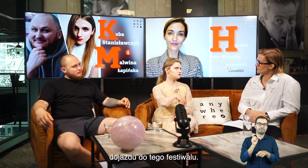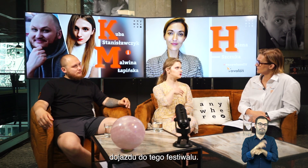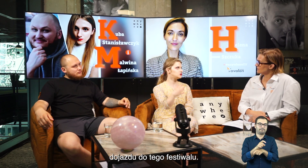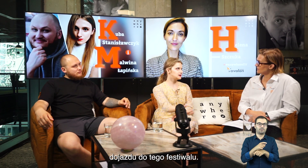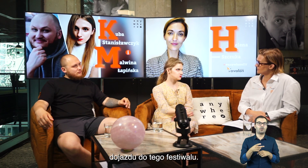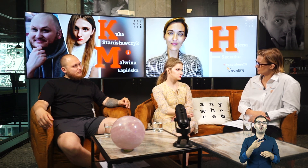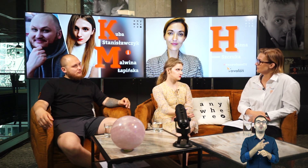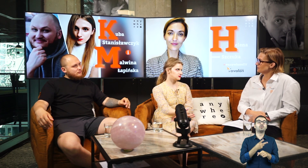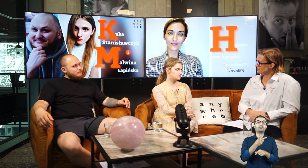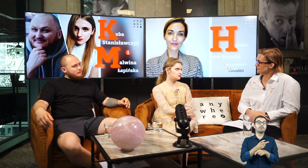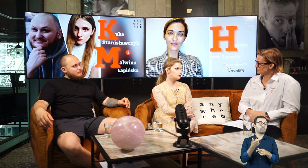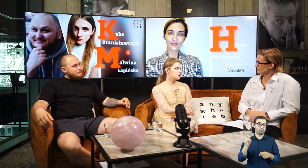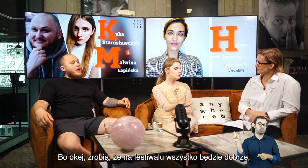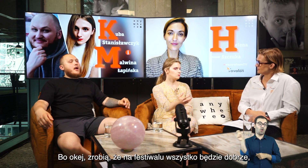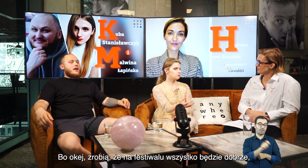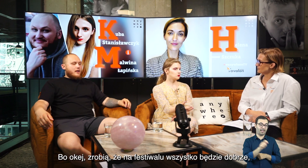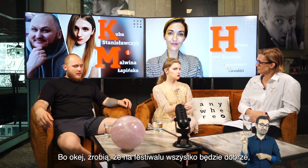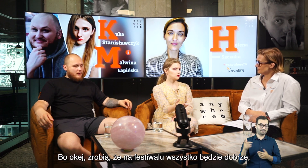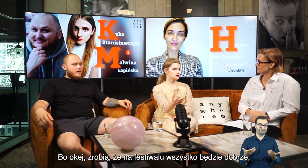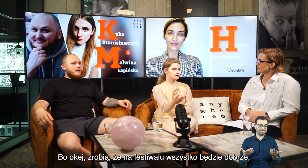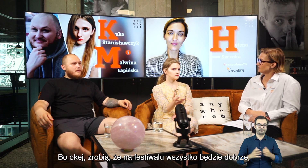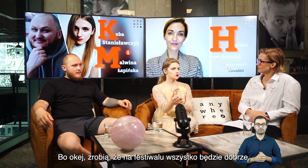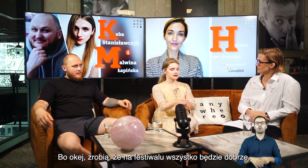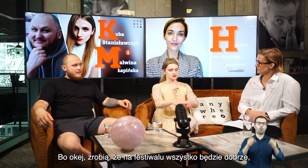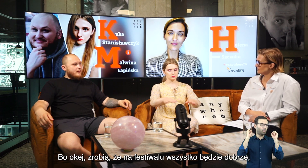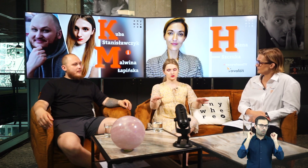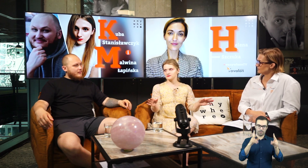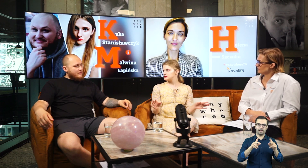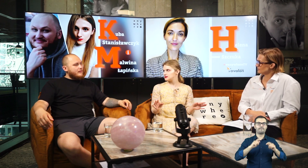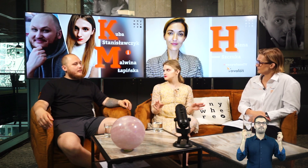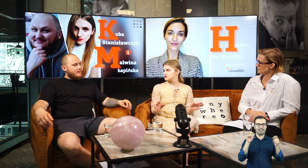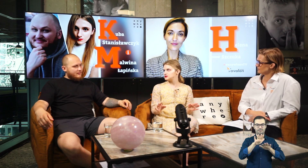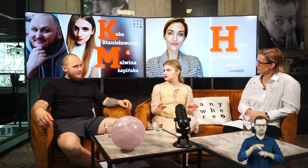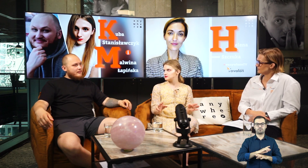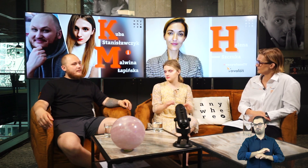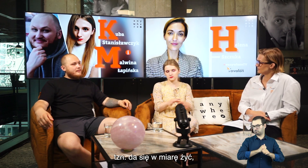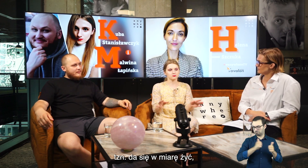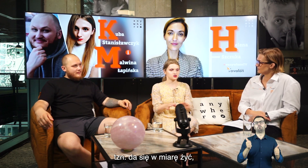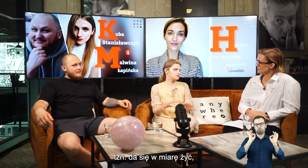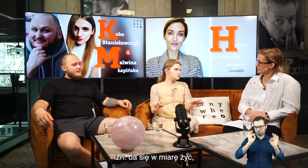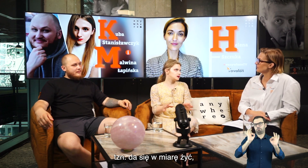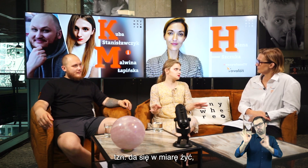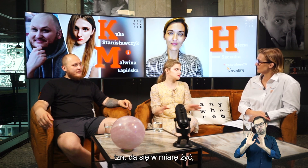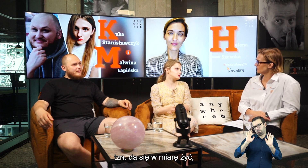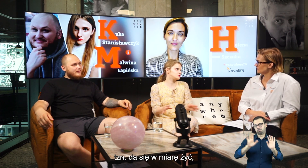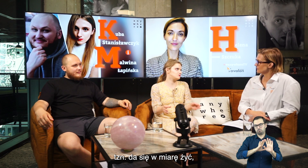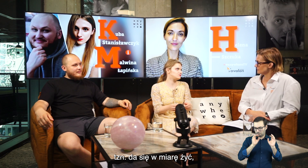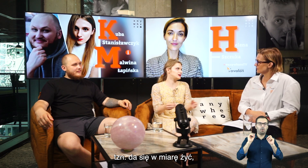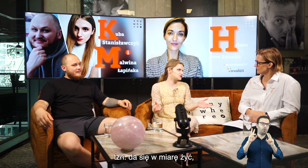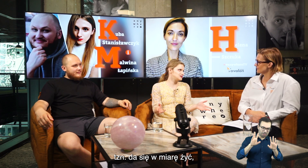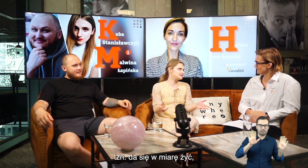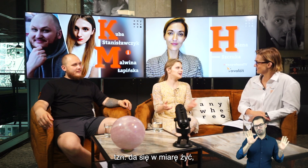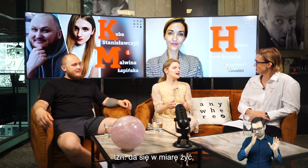dostępność w ogóle dojazdu do tego festiwalu. Bo okej, zrobił, że na festiwalu wszystko będzie dobrze, da się